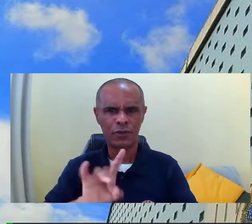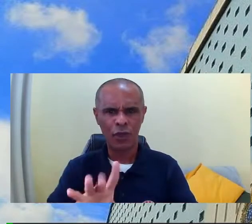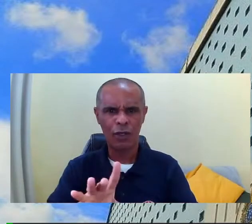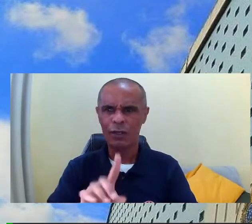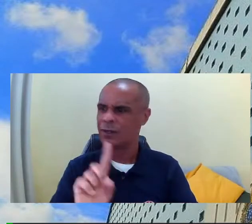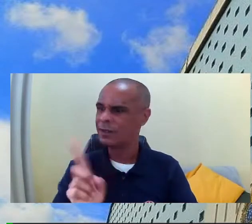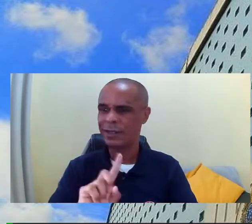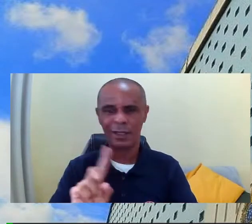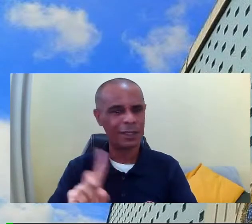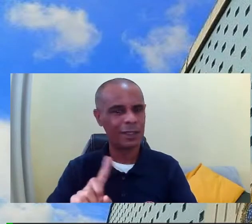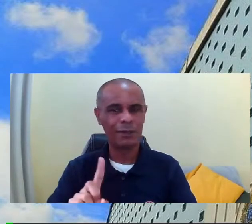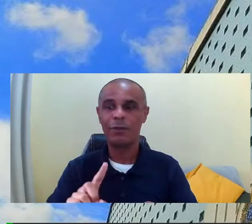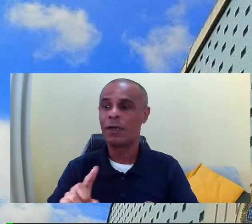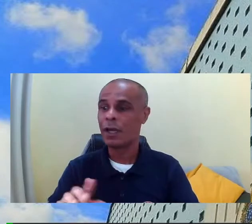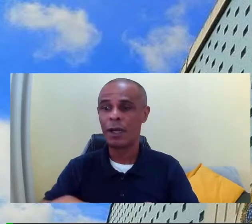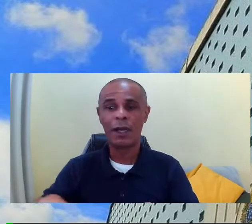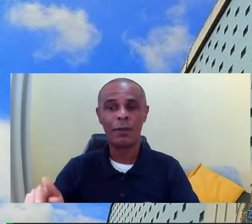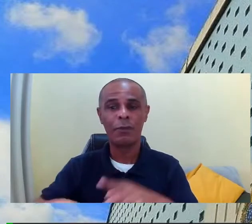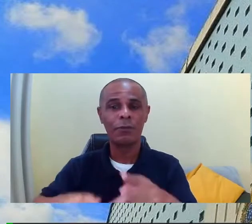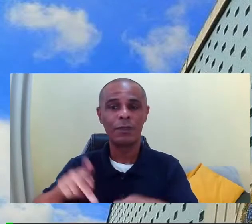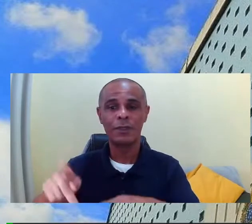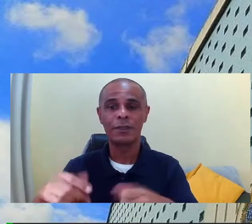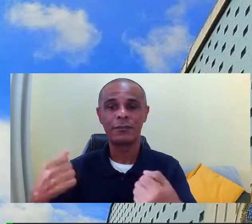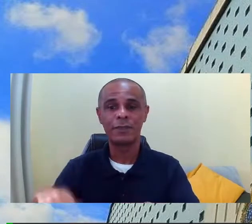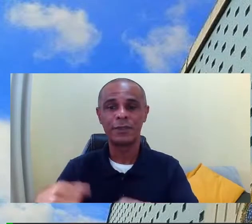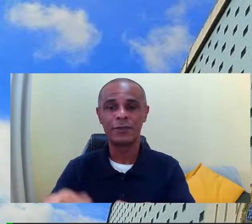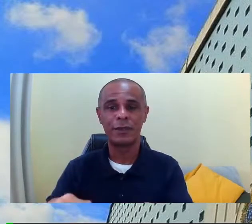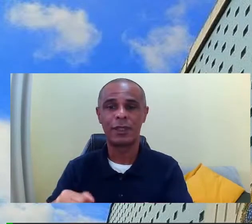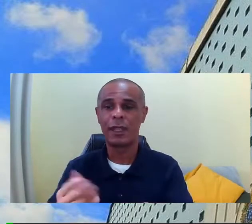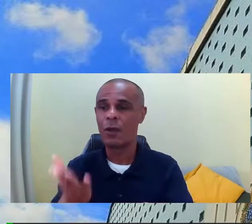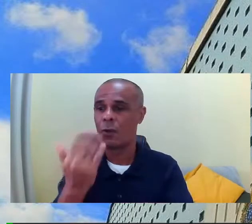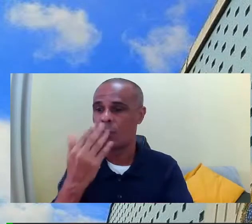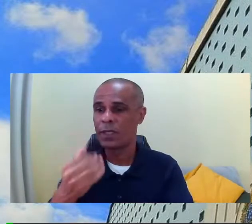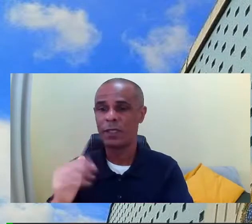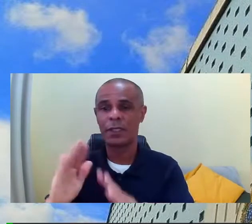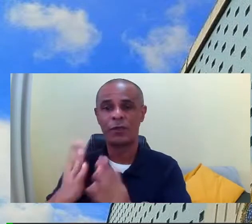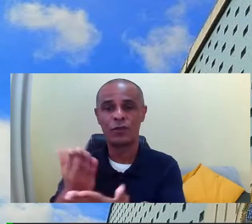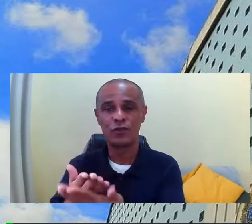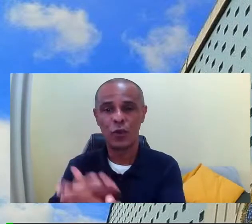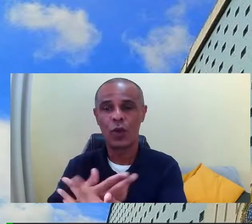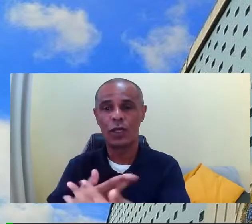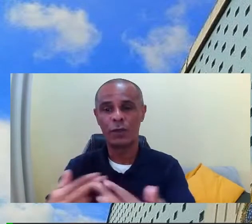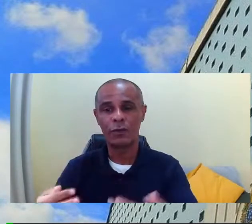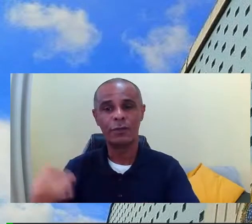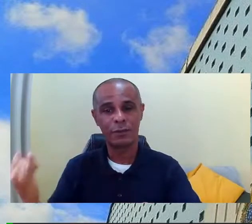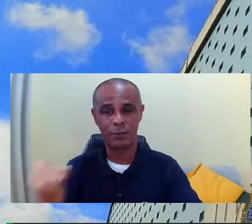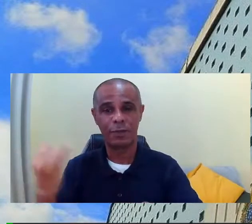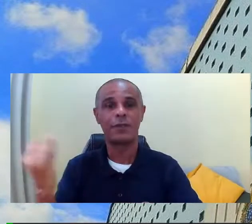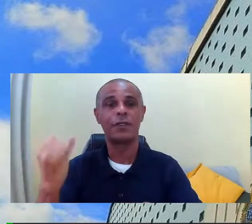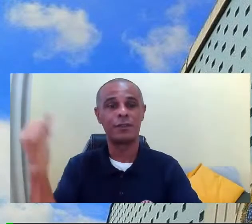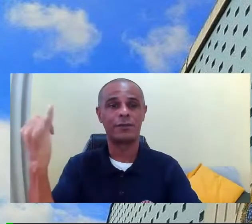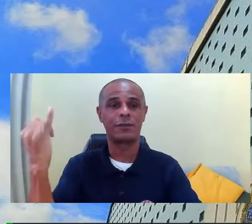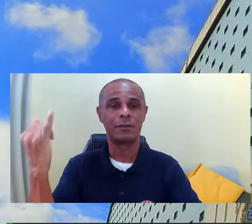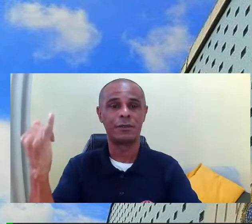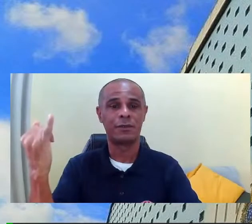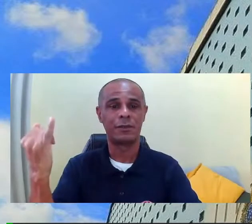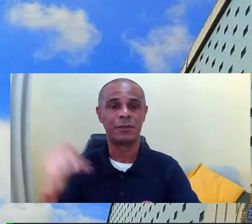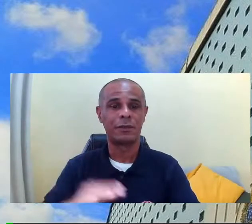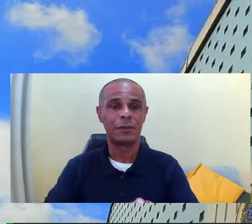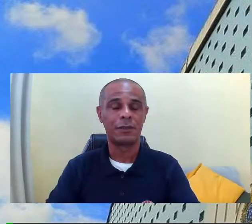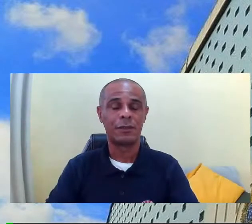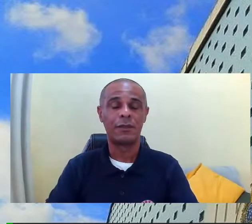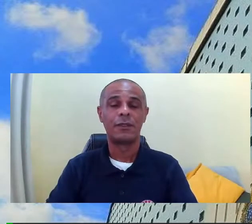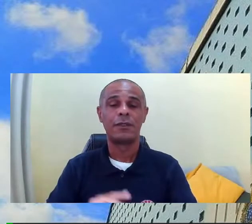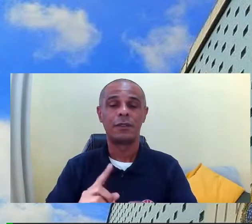governo é exatamente o contrário de uma educação humanizadora, da afirmação dos direitos sociais, da presença do Estado,